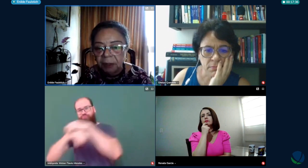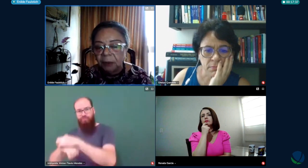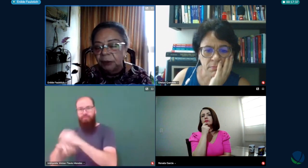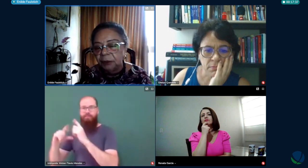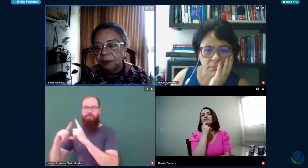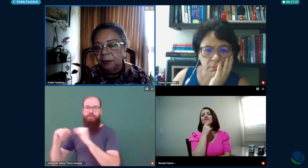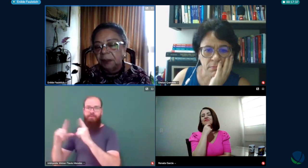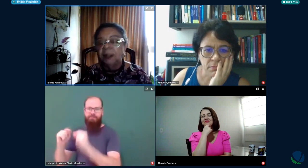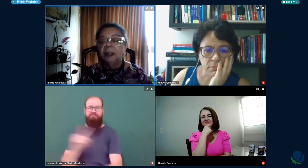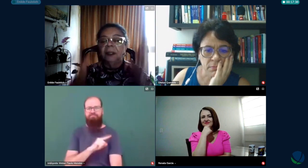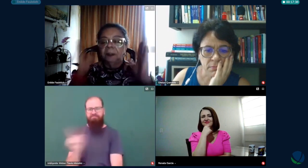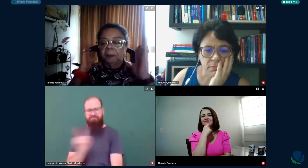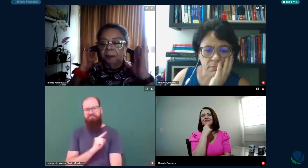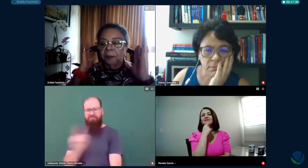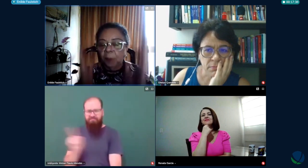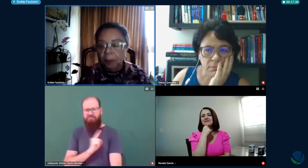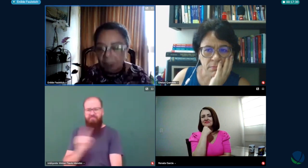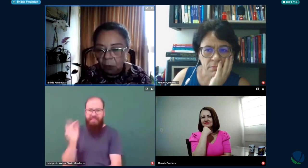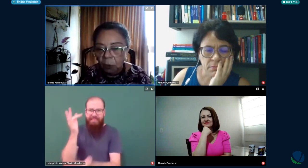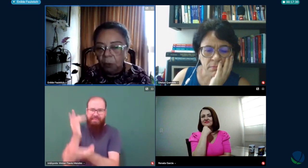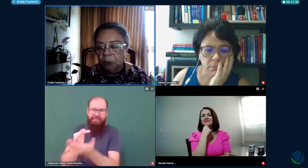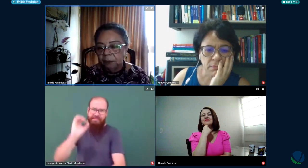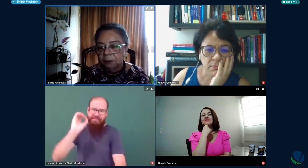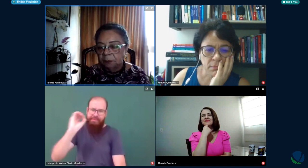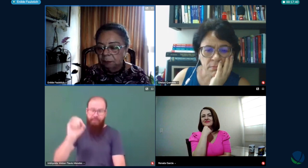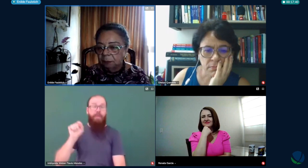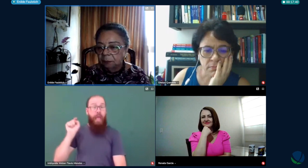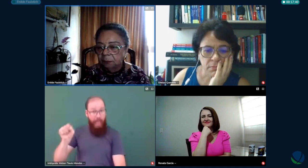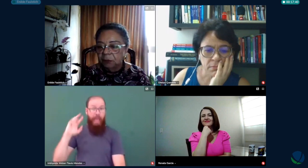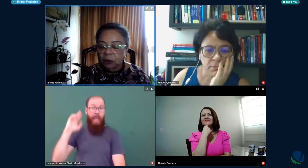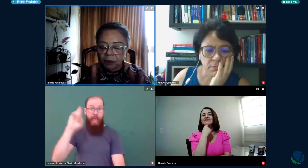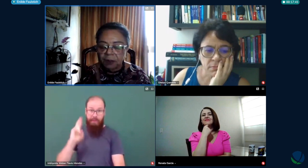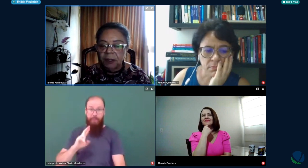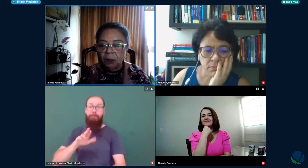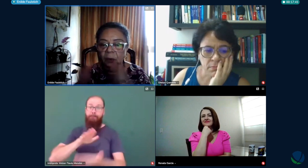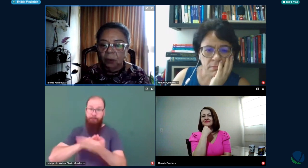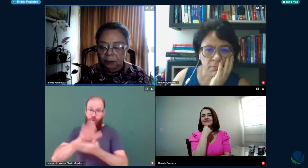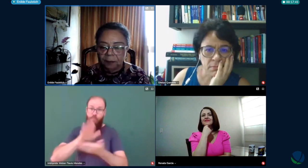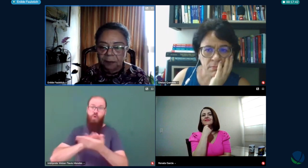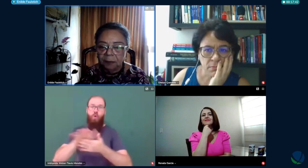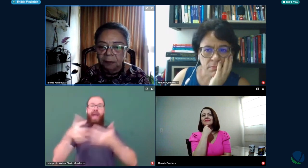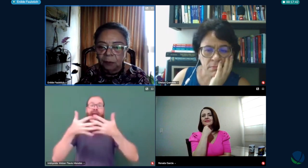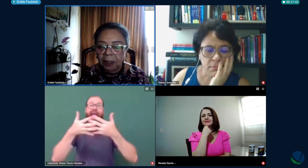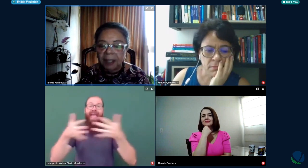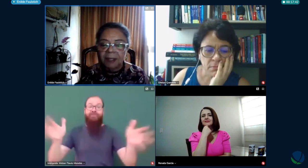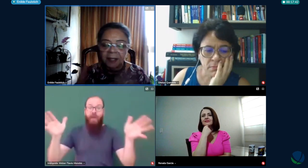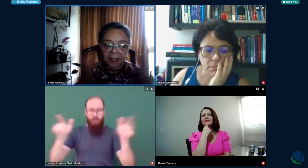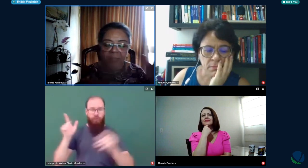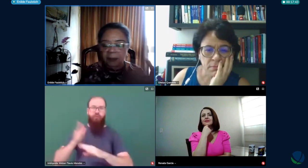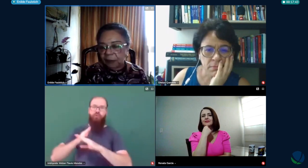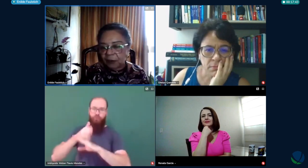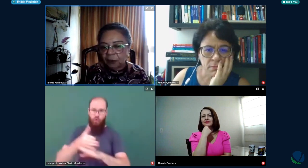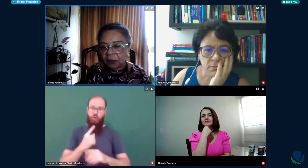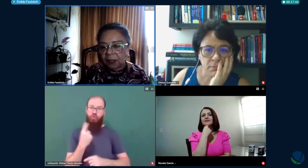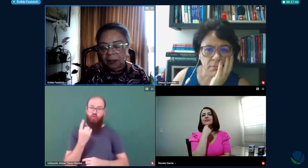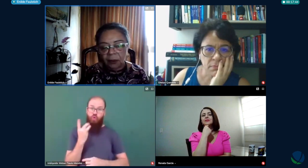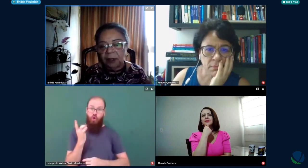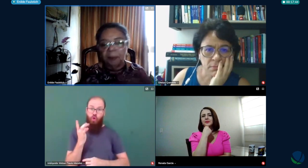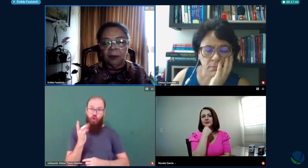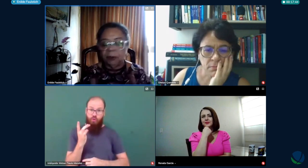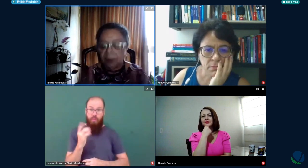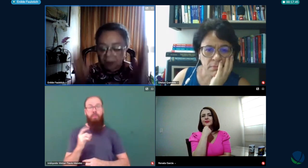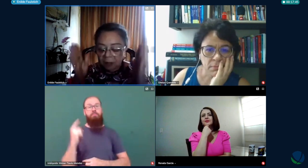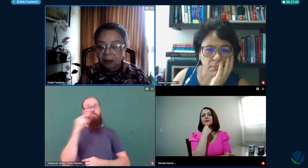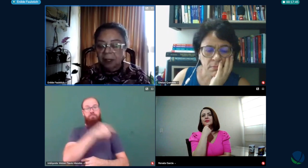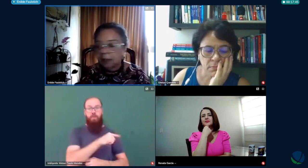de eventos, publicou sozinha ou com colegas. Renata é professora lá em